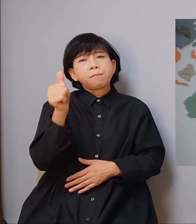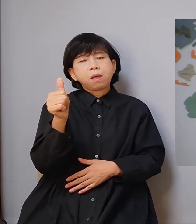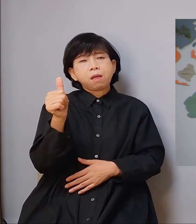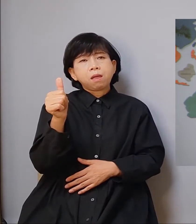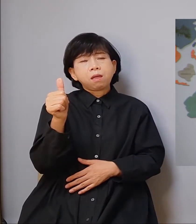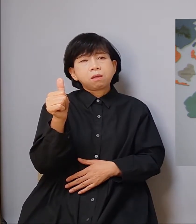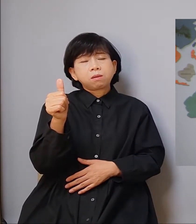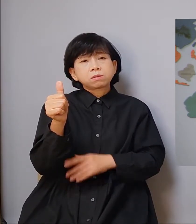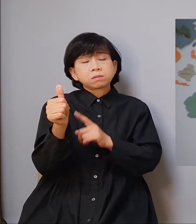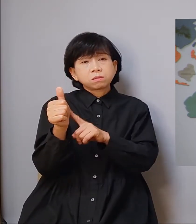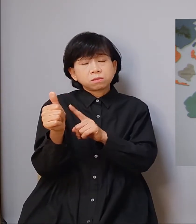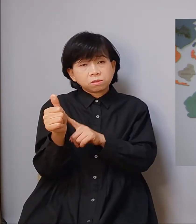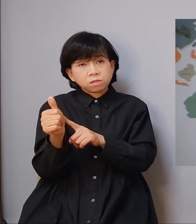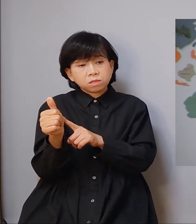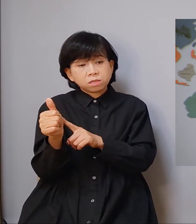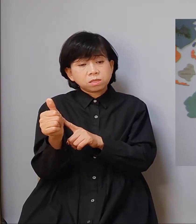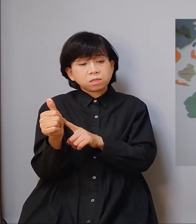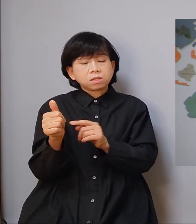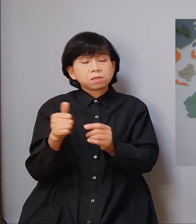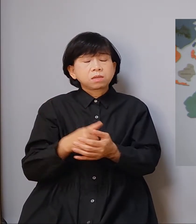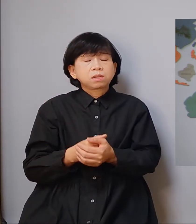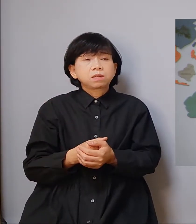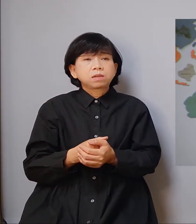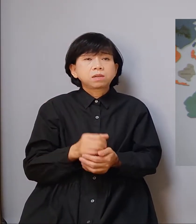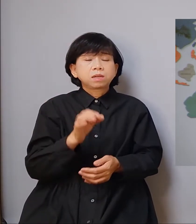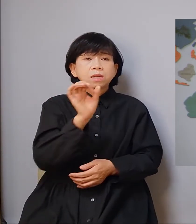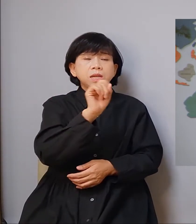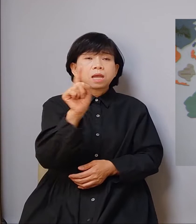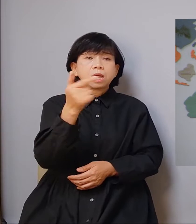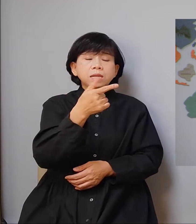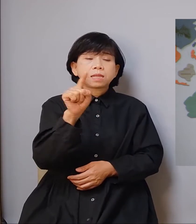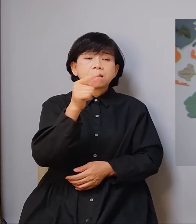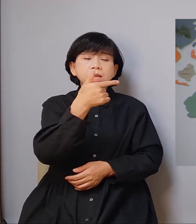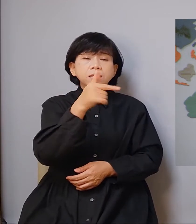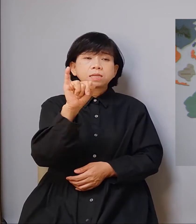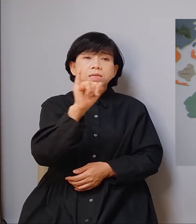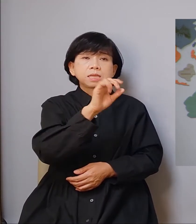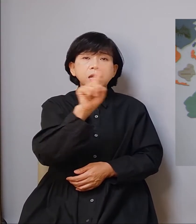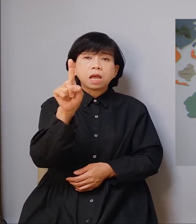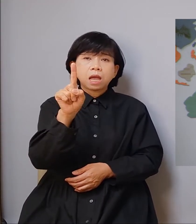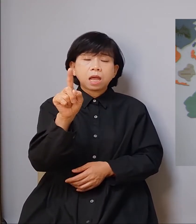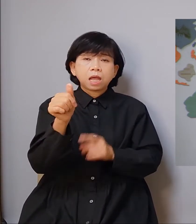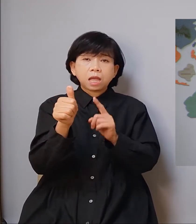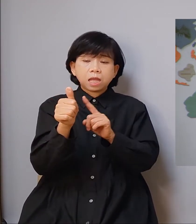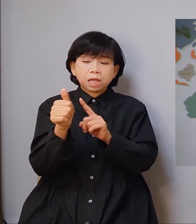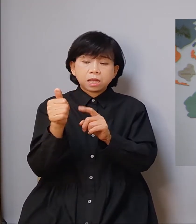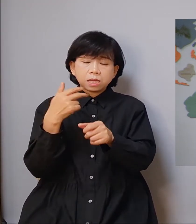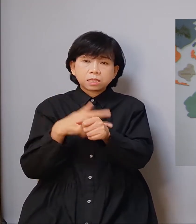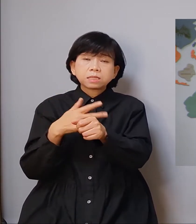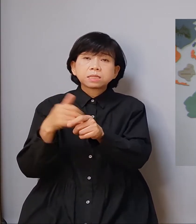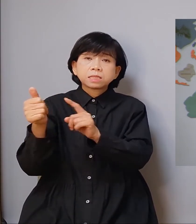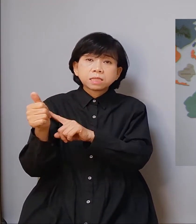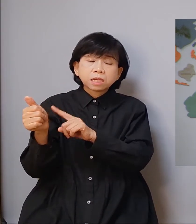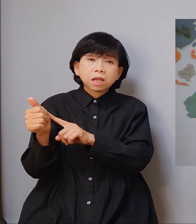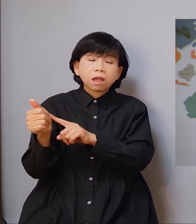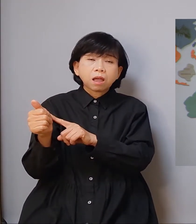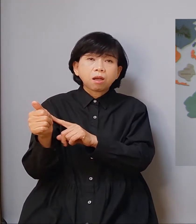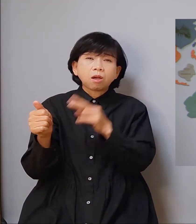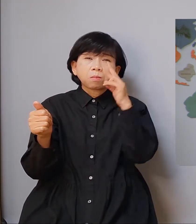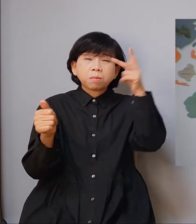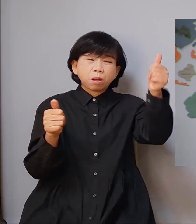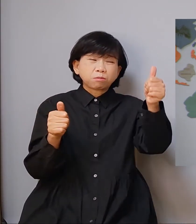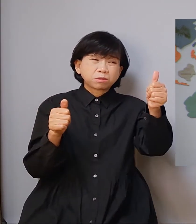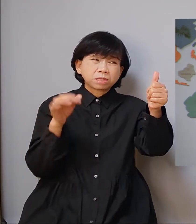그 사울에게 아나니아가 그 사울을 기도해 주기 위해서 찾아갈 수 있을까요? 우리 지난주